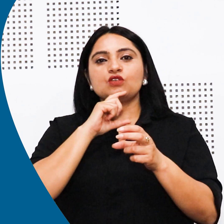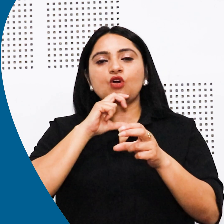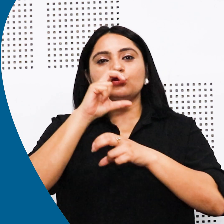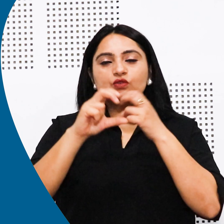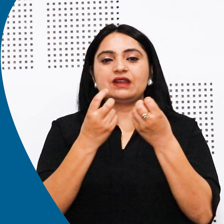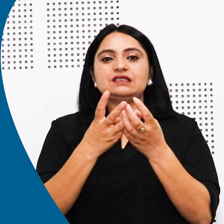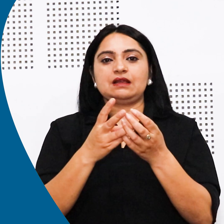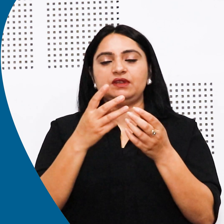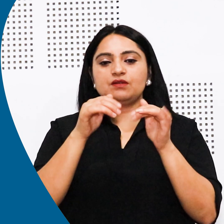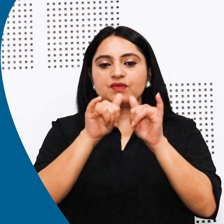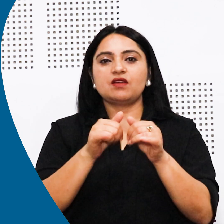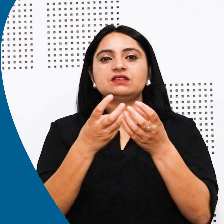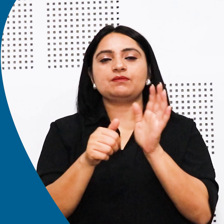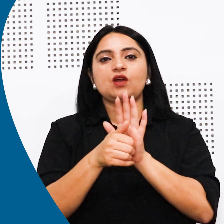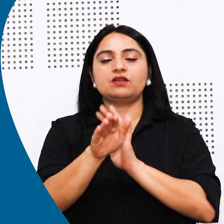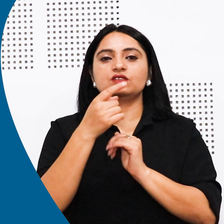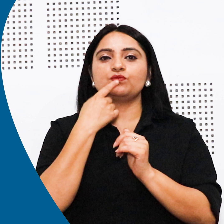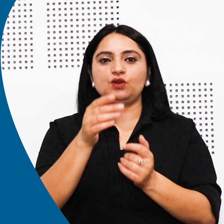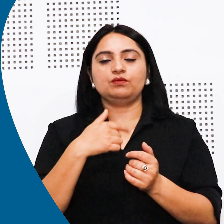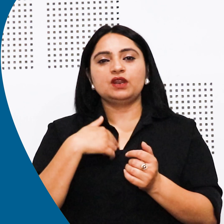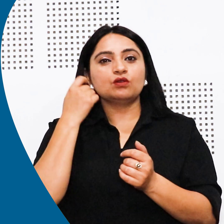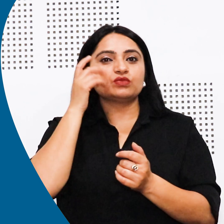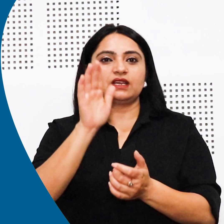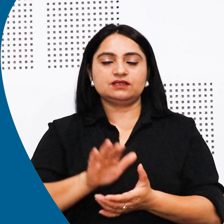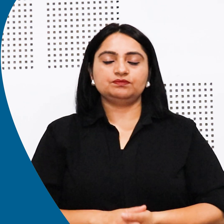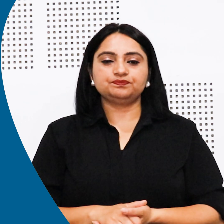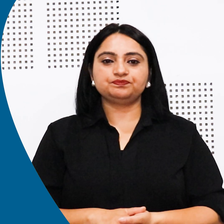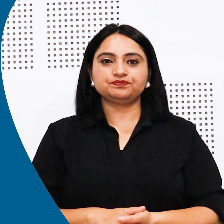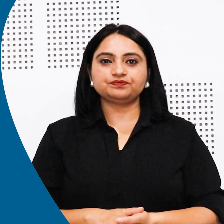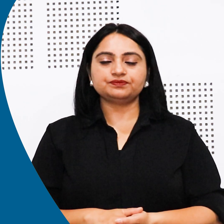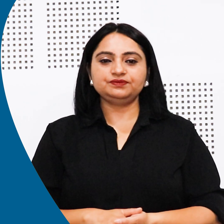त्यसलाई करेक्सन गर्ने हिसाबले पनि अगाडि बढेको छ भन्ने मेरो बुझाइ छ।